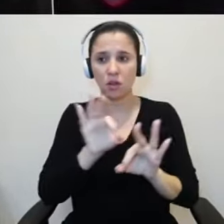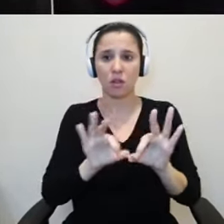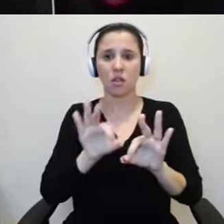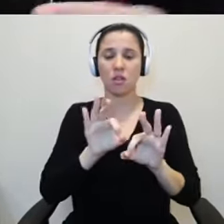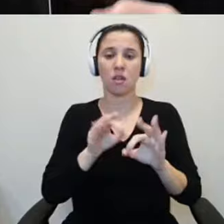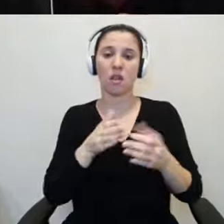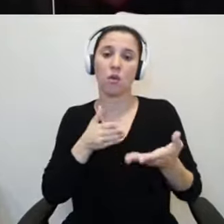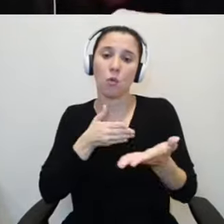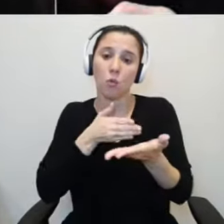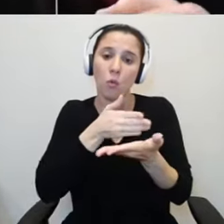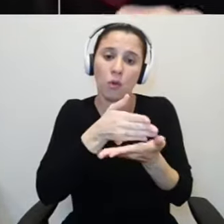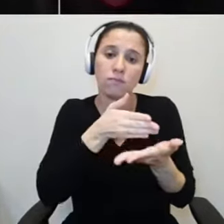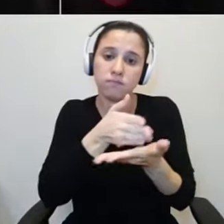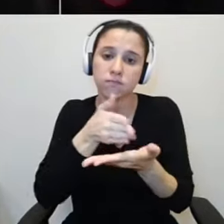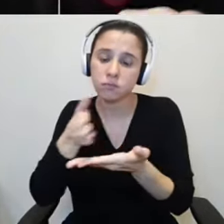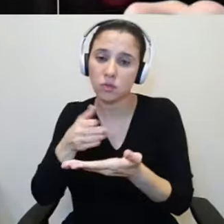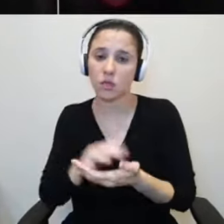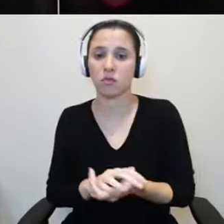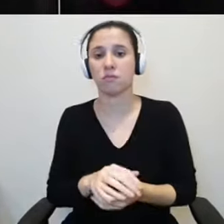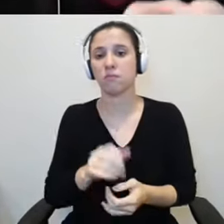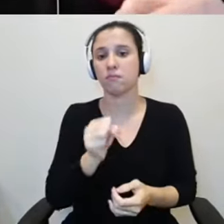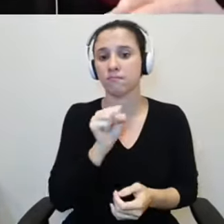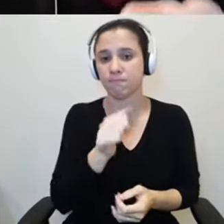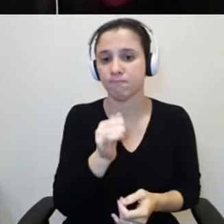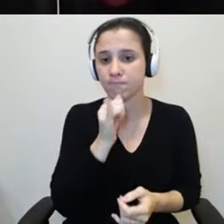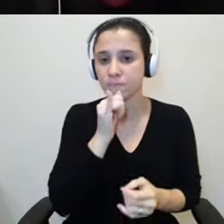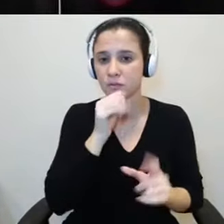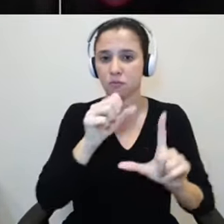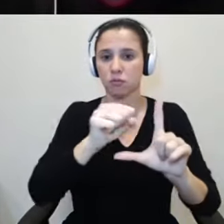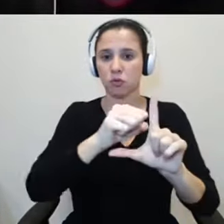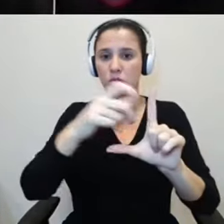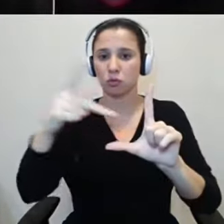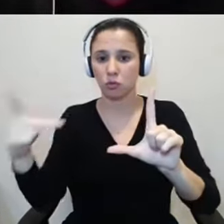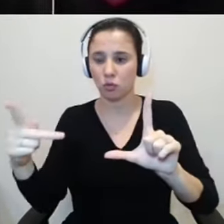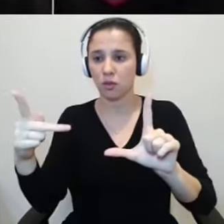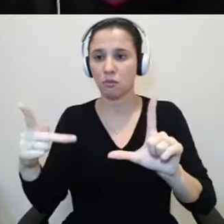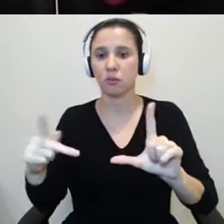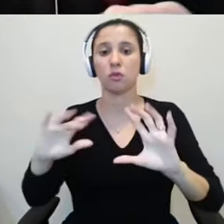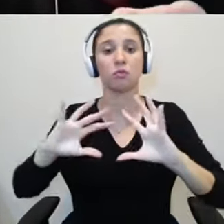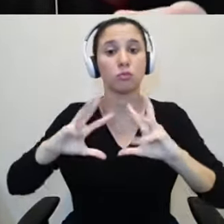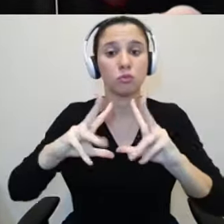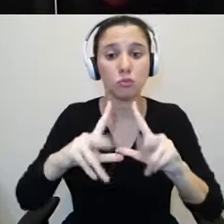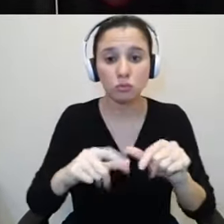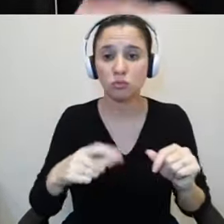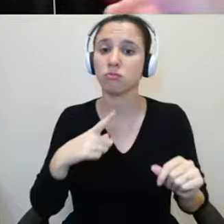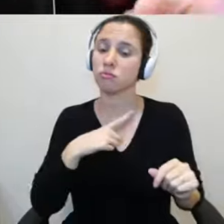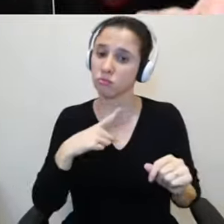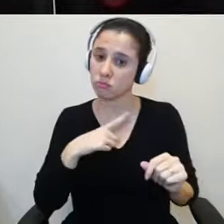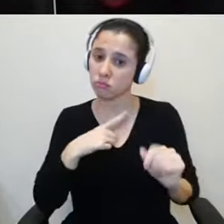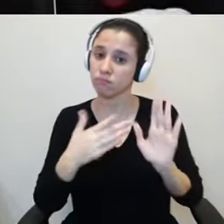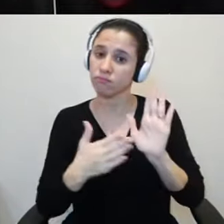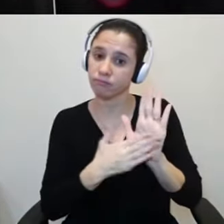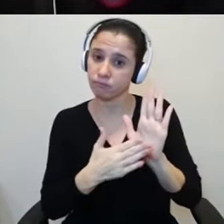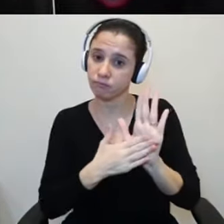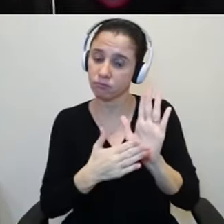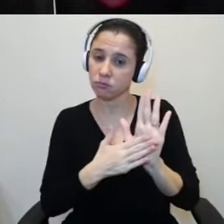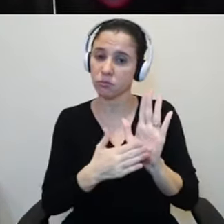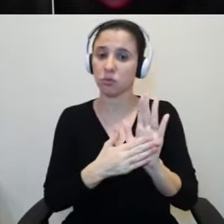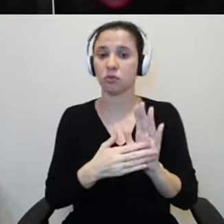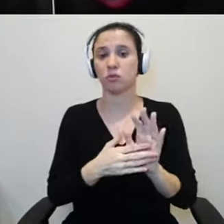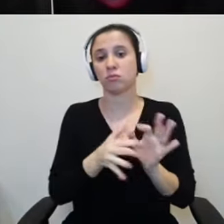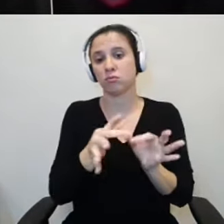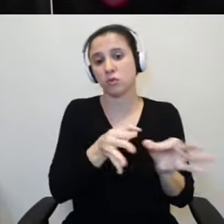plataformas. SUAP é natural, todo o registro acontece ali. O nosso gerenciamento, vamos dizer assim,